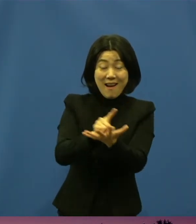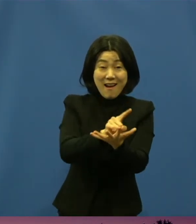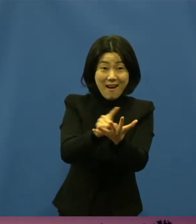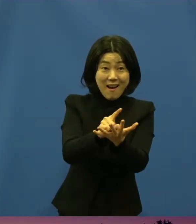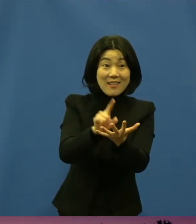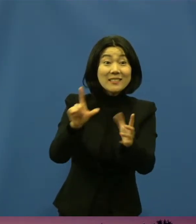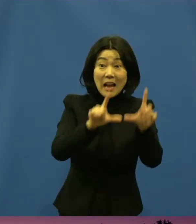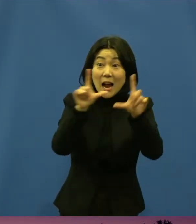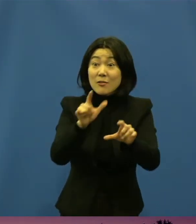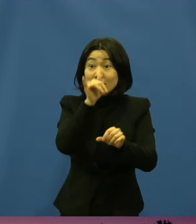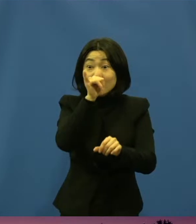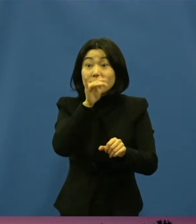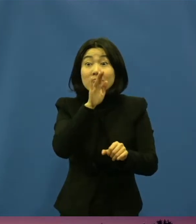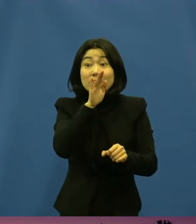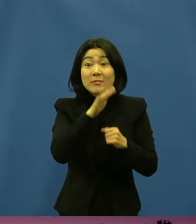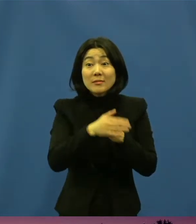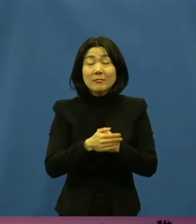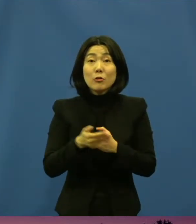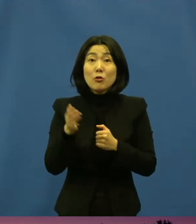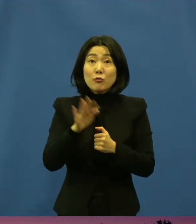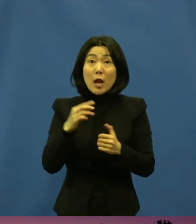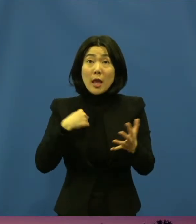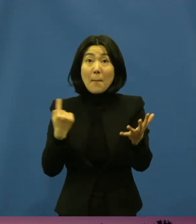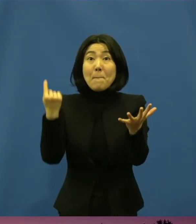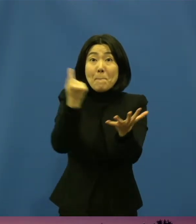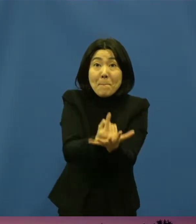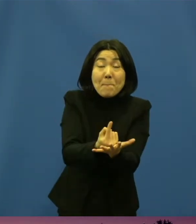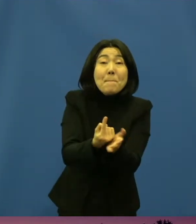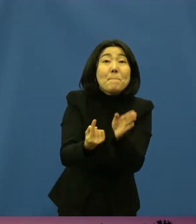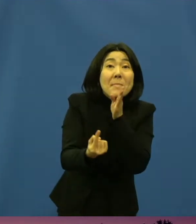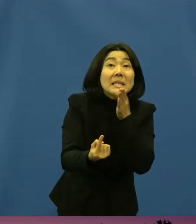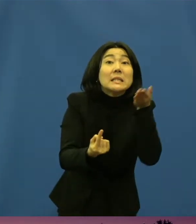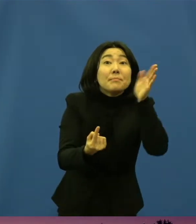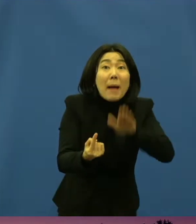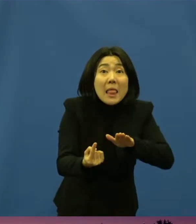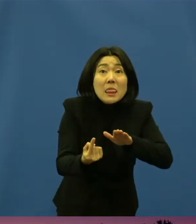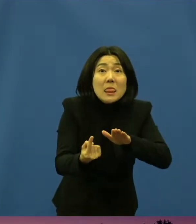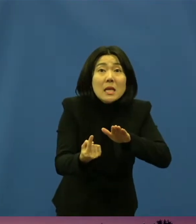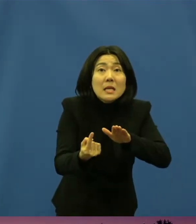세상을 사랑하지 말고 세상에 있는 것들을 사랑하지 말라는 거예요.